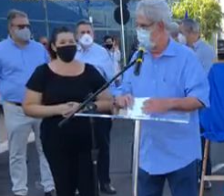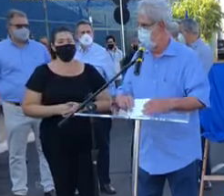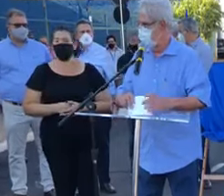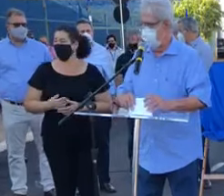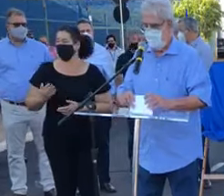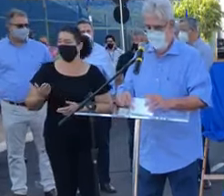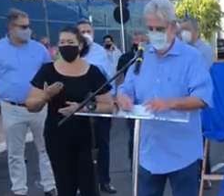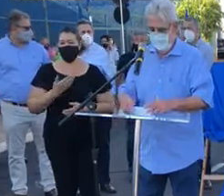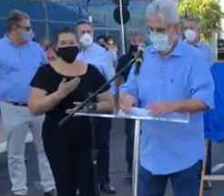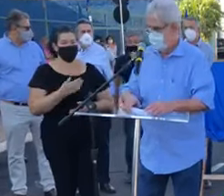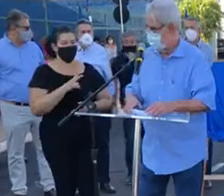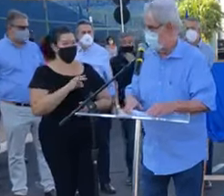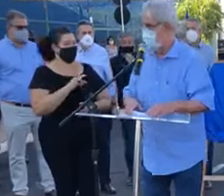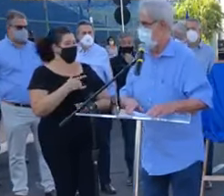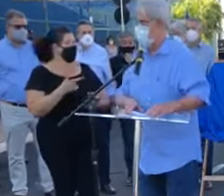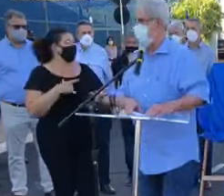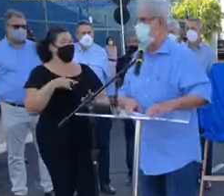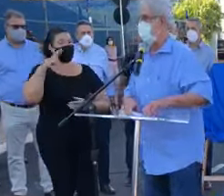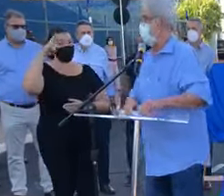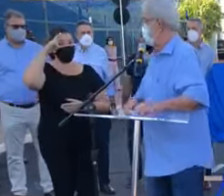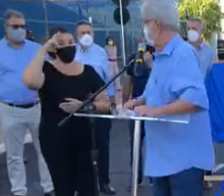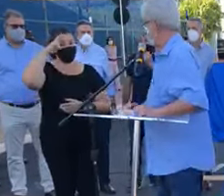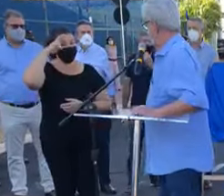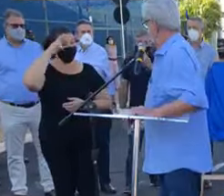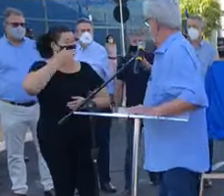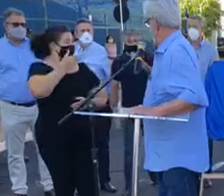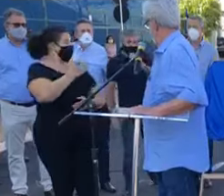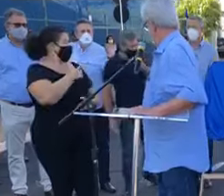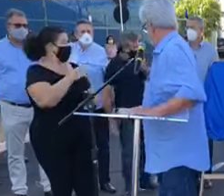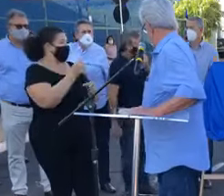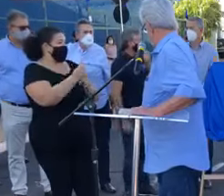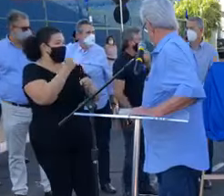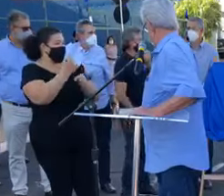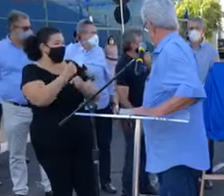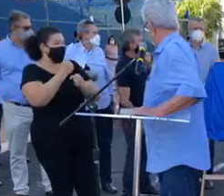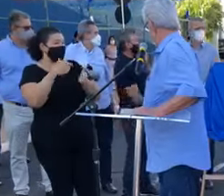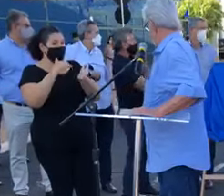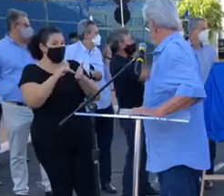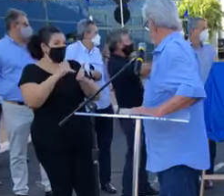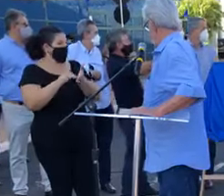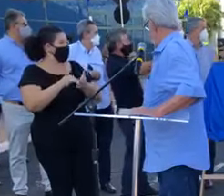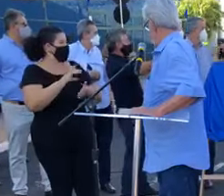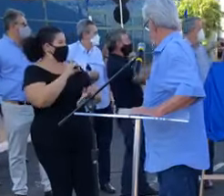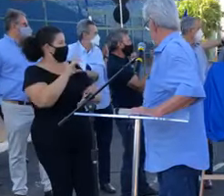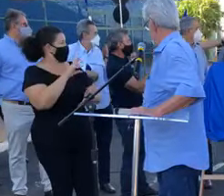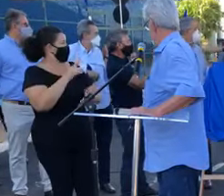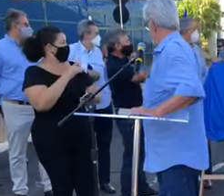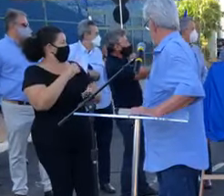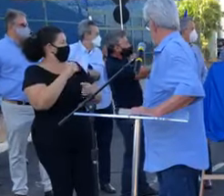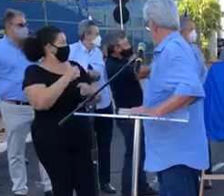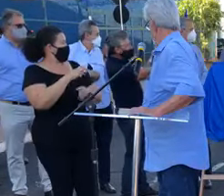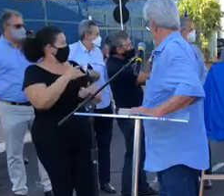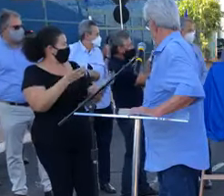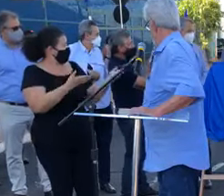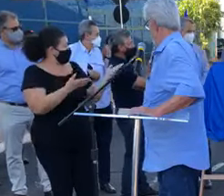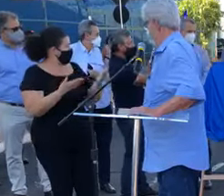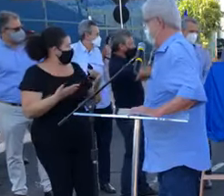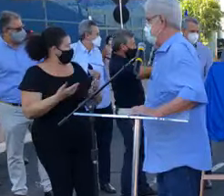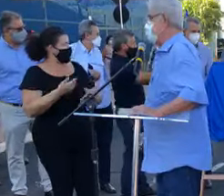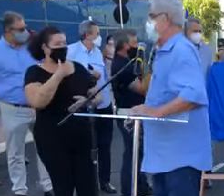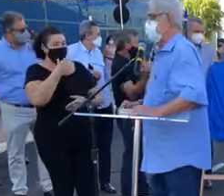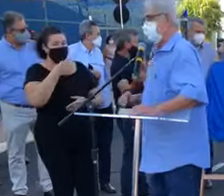Violati, cadê o seu chefe de obras? Doutor Sérgio, por favor, juntamente com o senhor